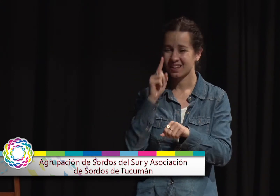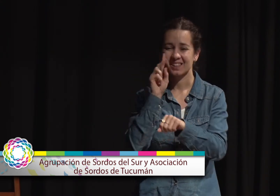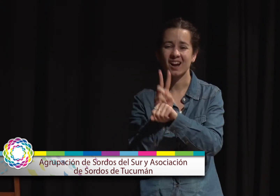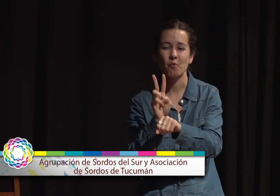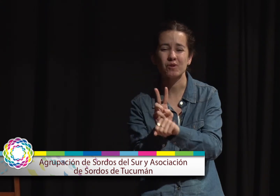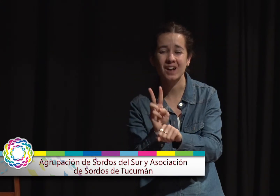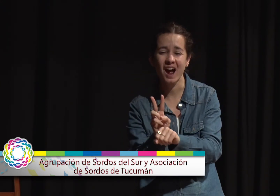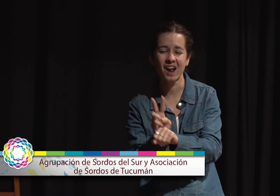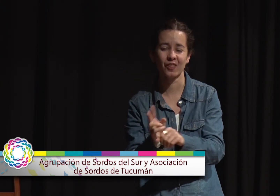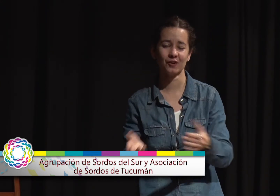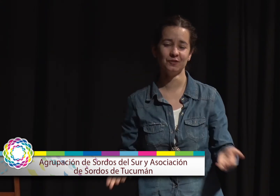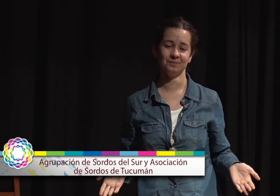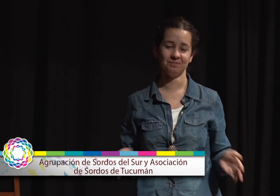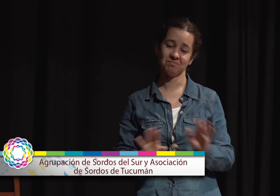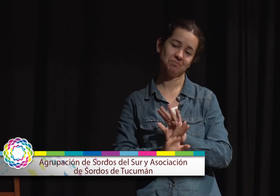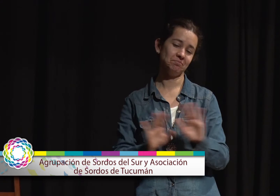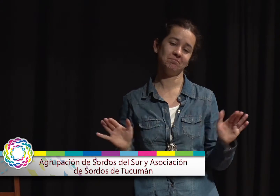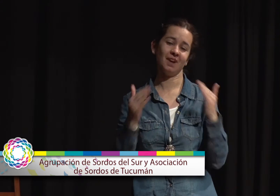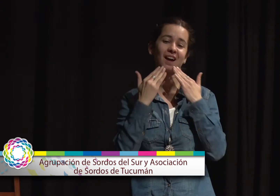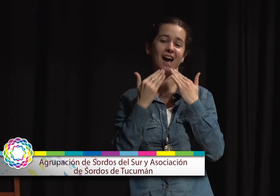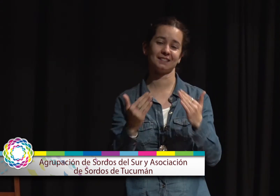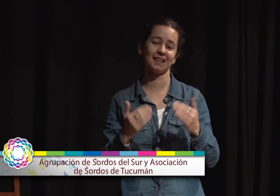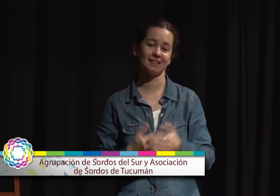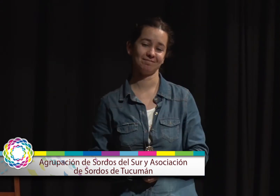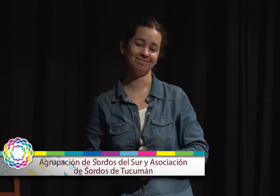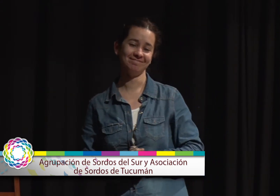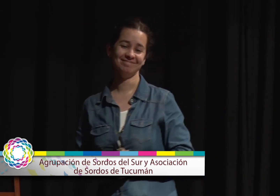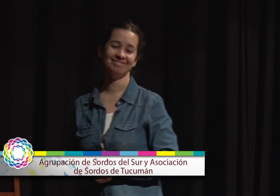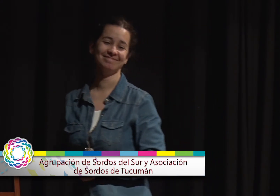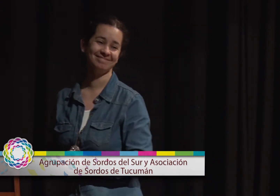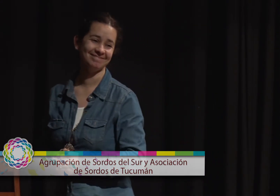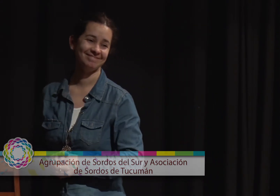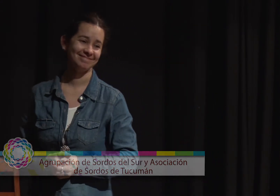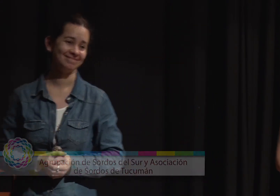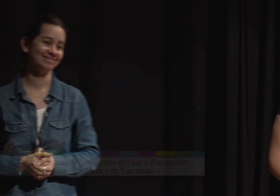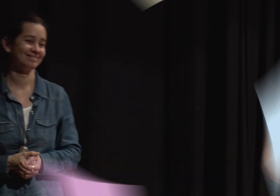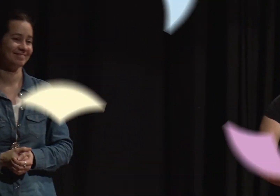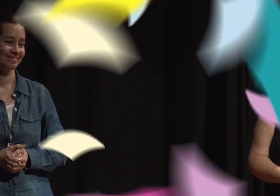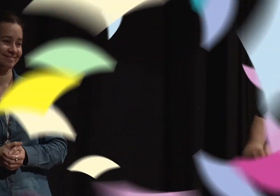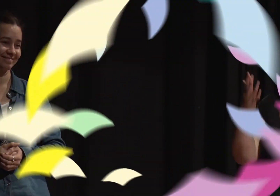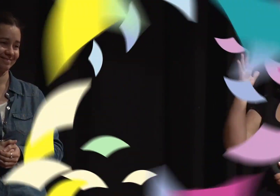errores, que no se angustien, pero lo que queremos es cuidar la lengua, cuidarnos a ellos y cuidar la información. Muchas gracias.